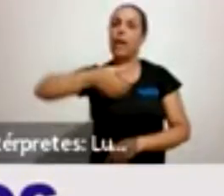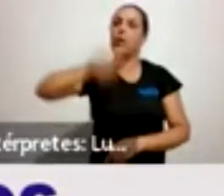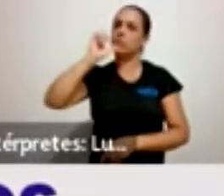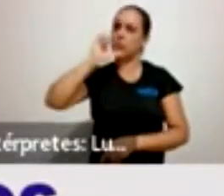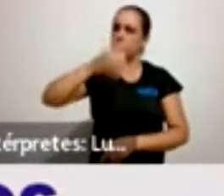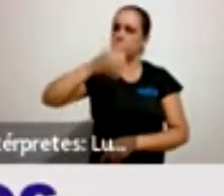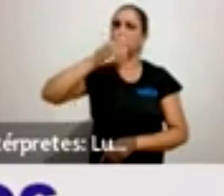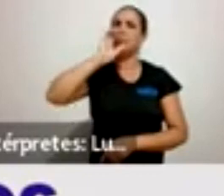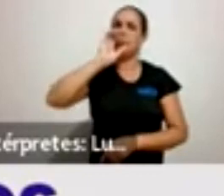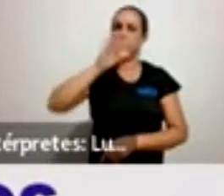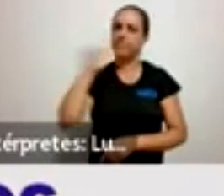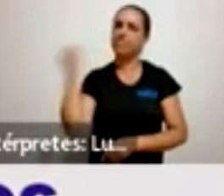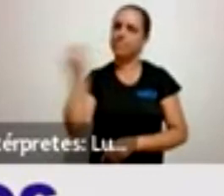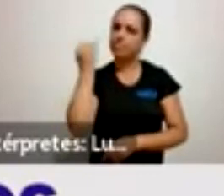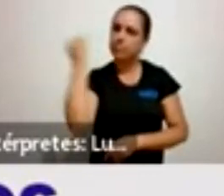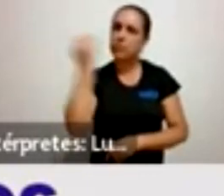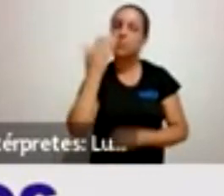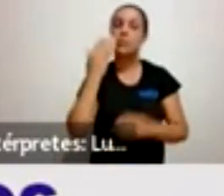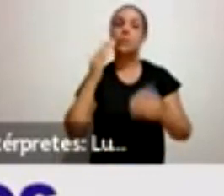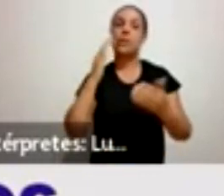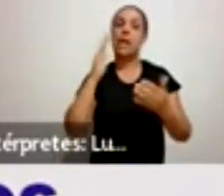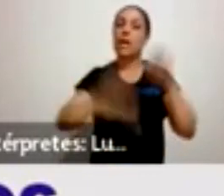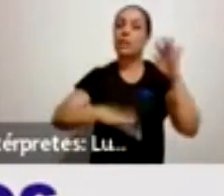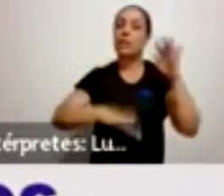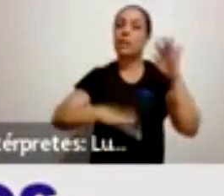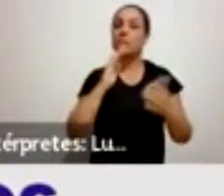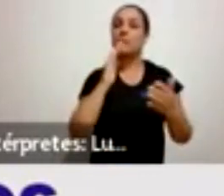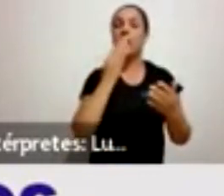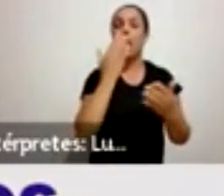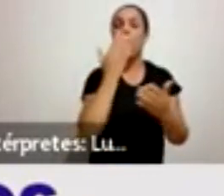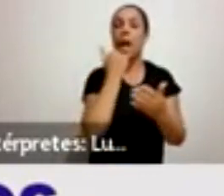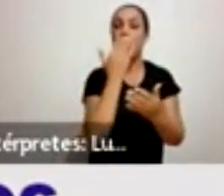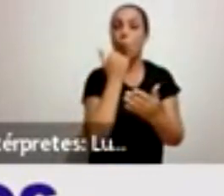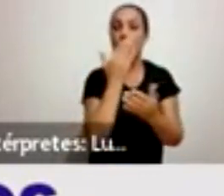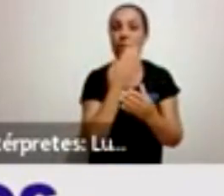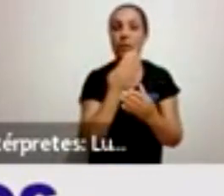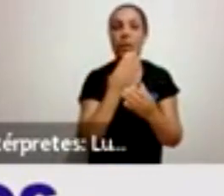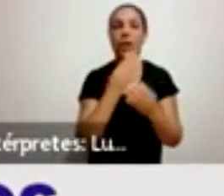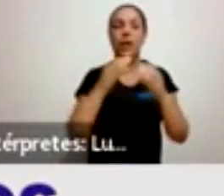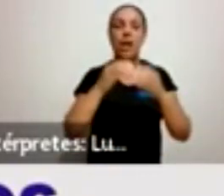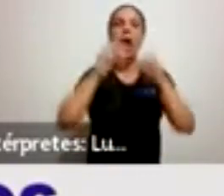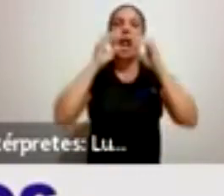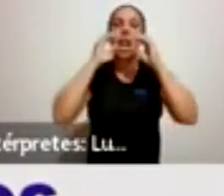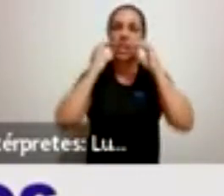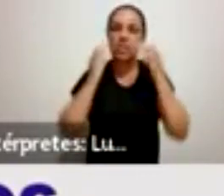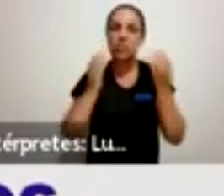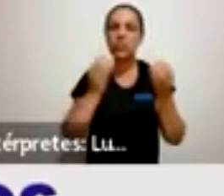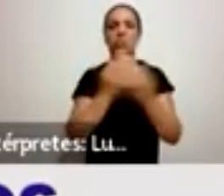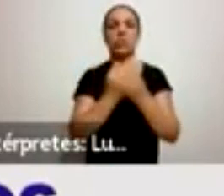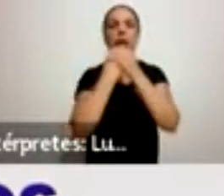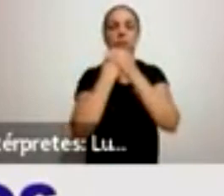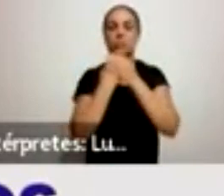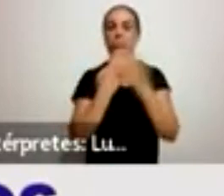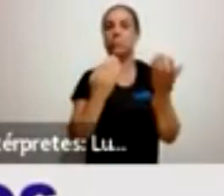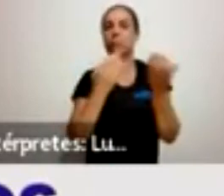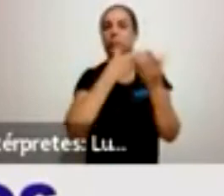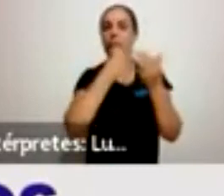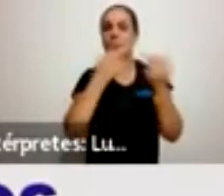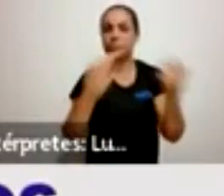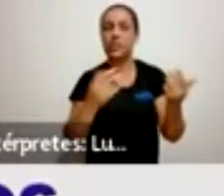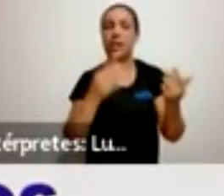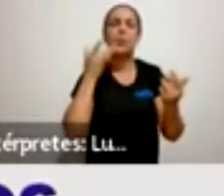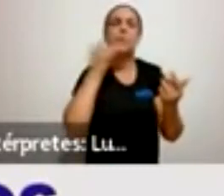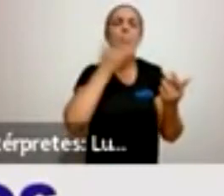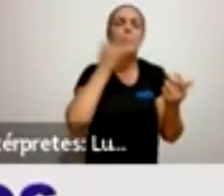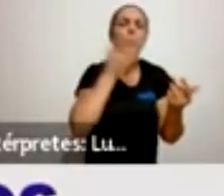A gente sabe que tem alguns alimentos que inflamam e a vida moderna ela promove alguns alimentos que são deliciosos,